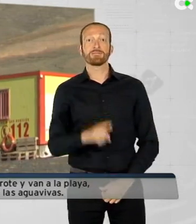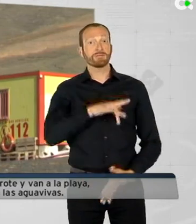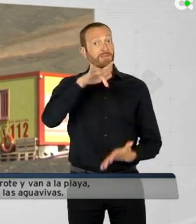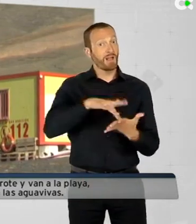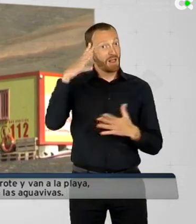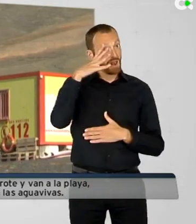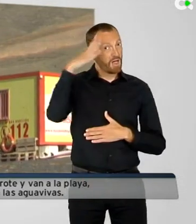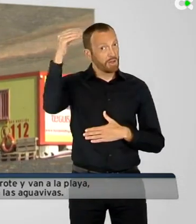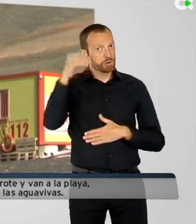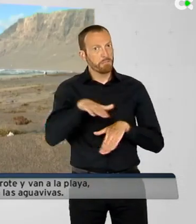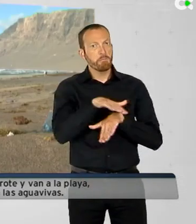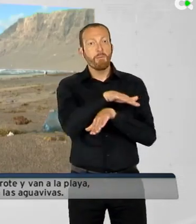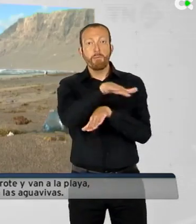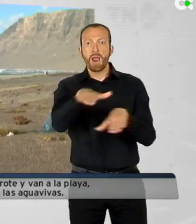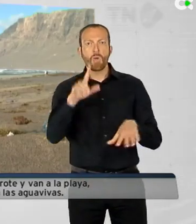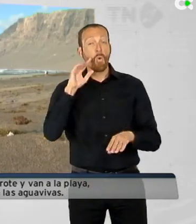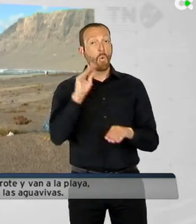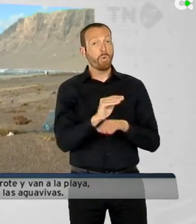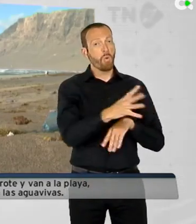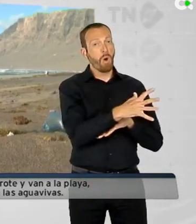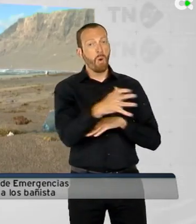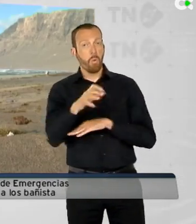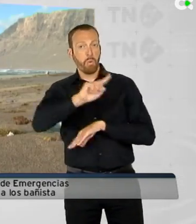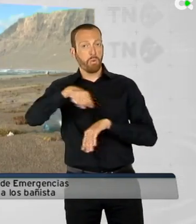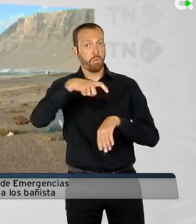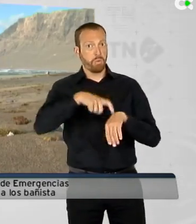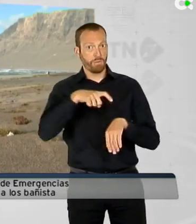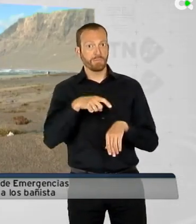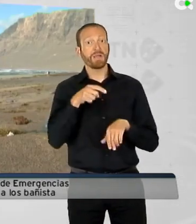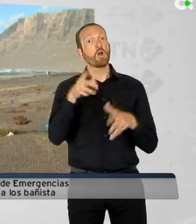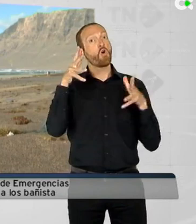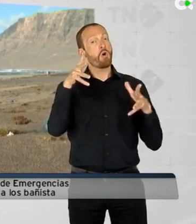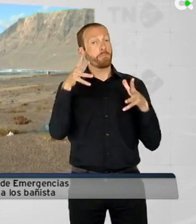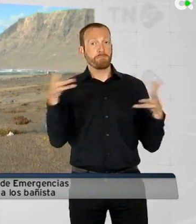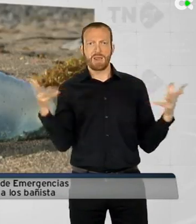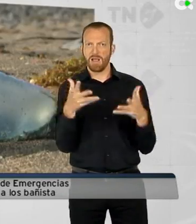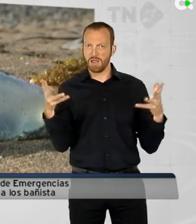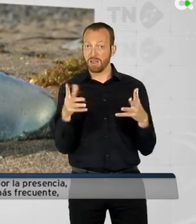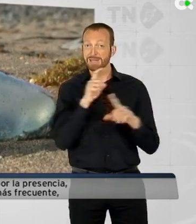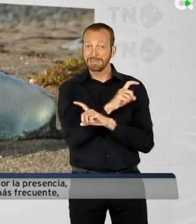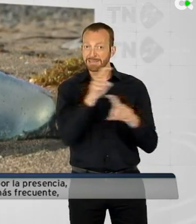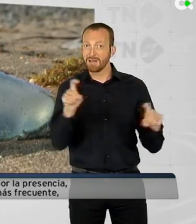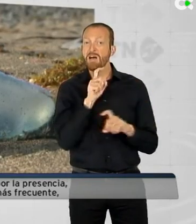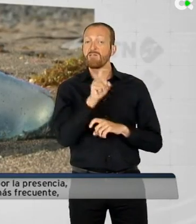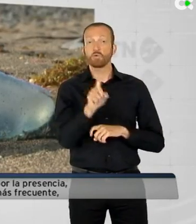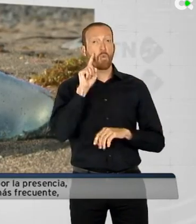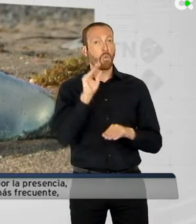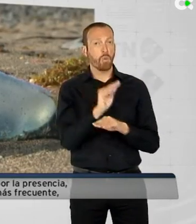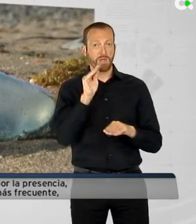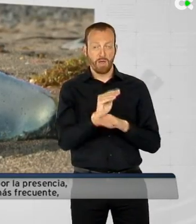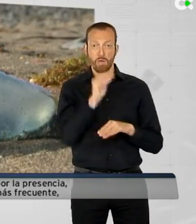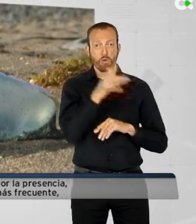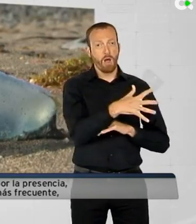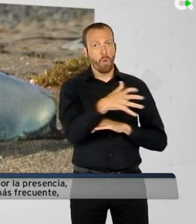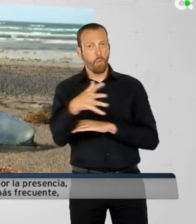Si están en Lanzarote y van a la playa, cuidado con las aguavivas. El consorcio de emergencias ha pedido a los bañistas precaución por